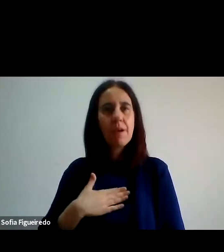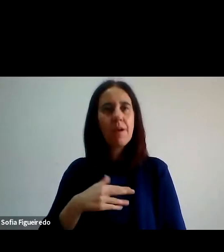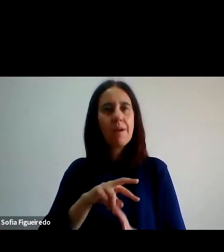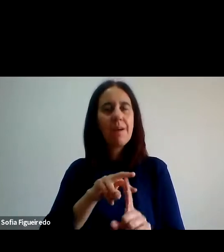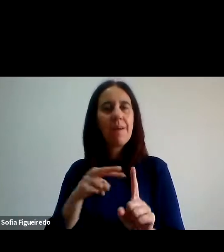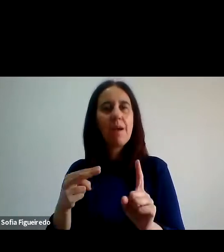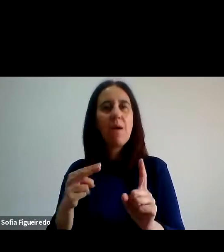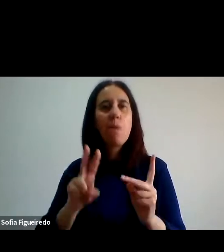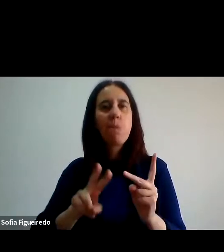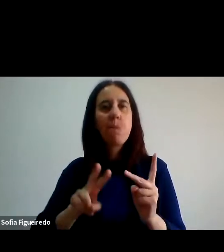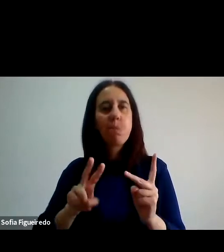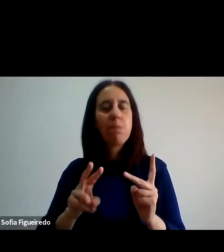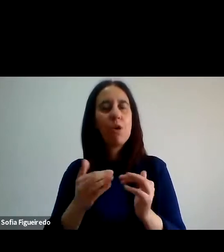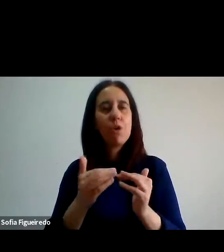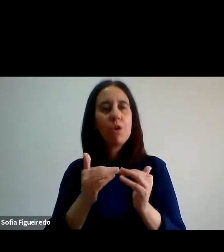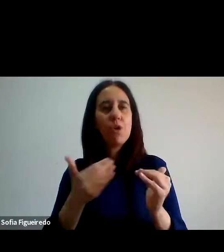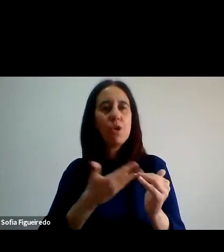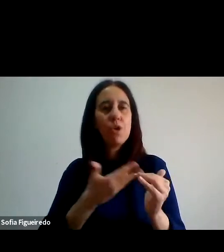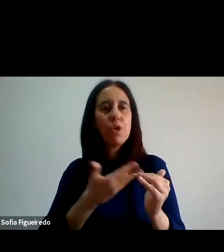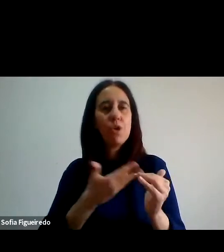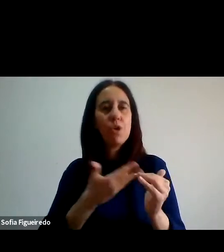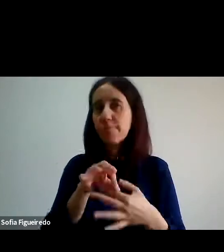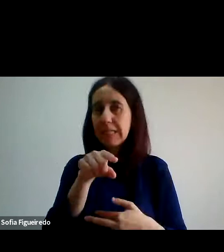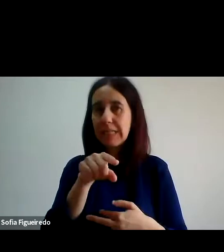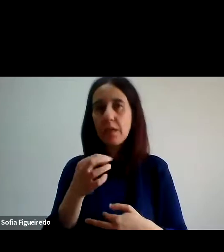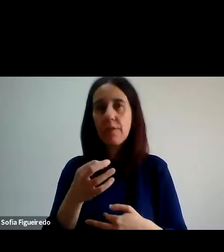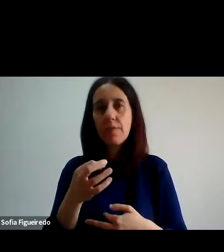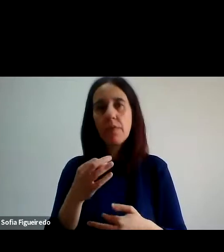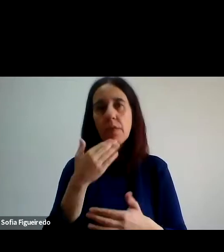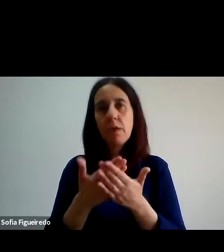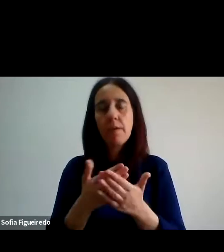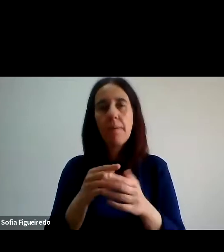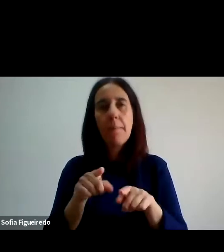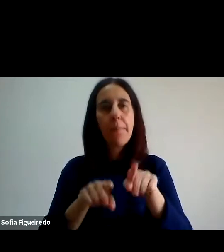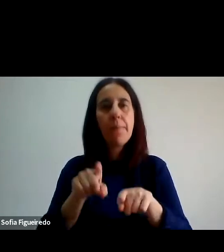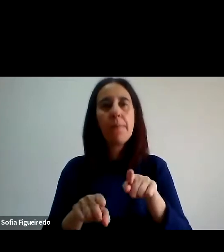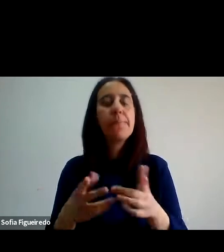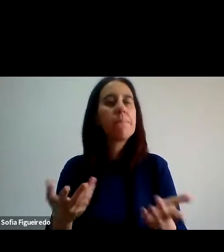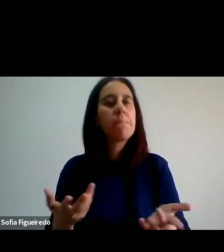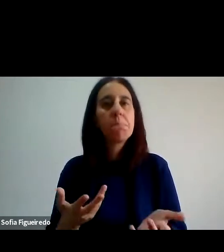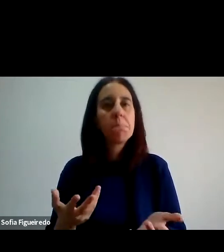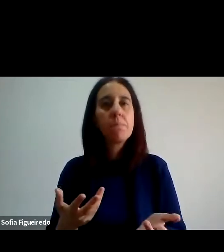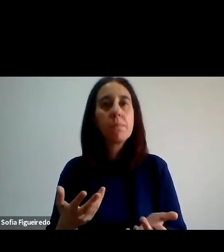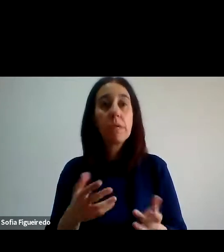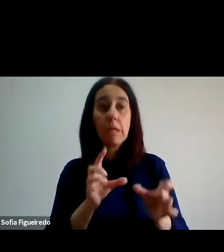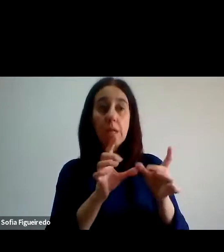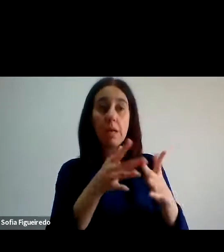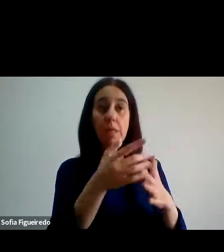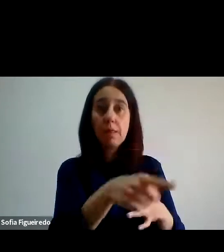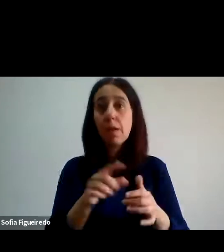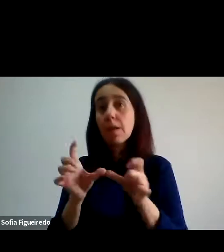mais daqui a pouco, que tem a ver precisamente com esse tal gap, com este desfazamento entre Quem tem internet, quem não tem.